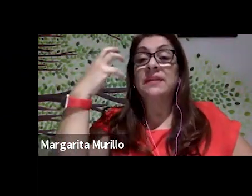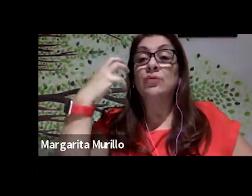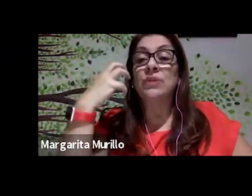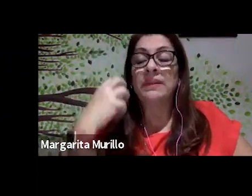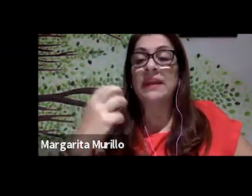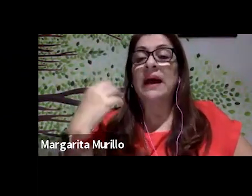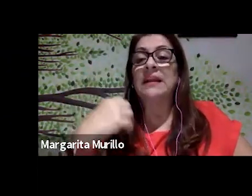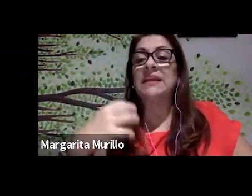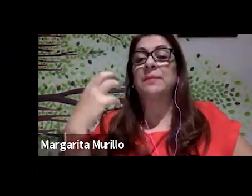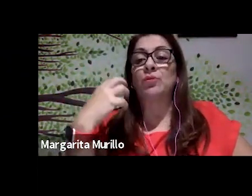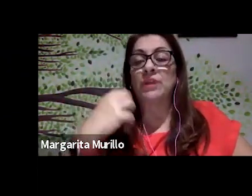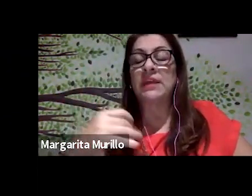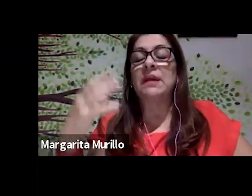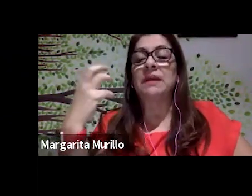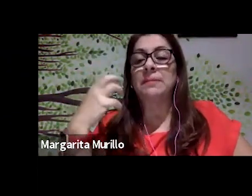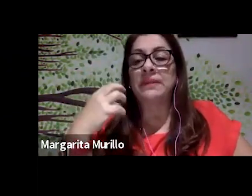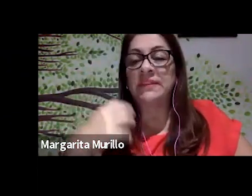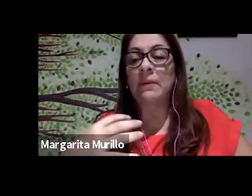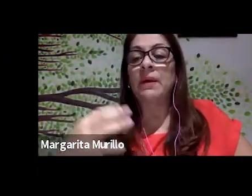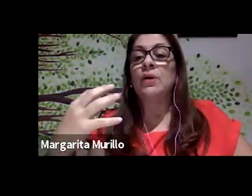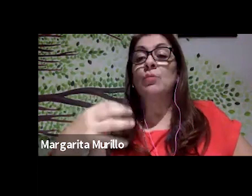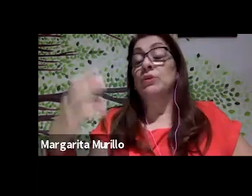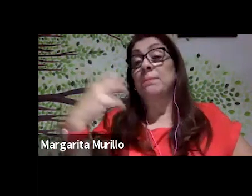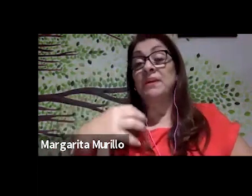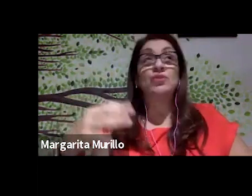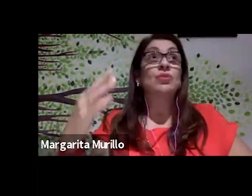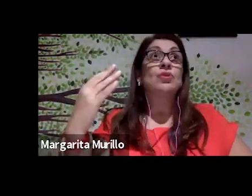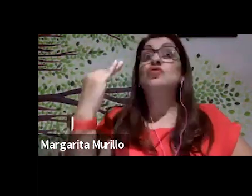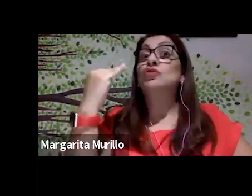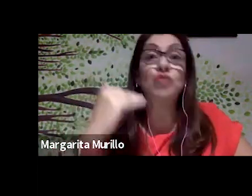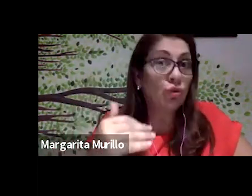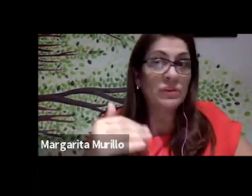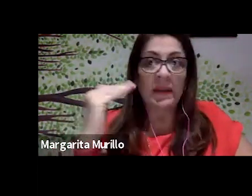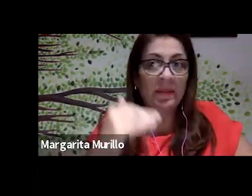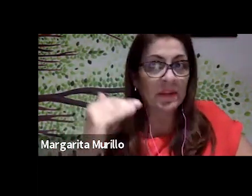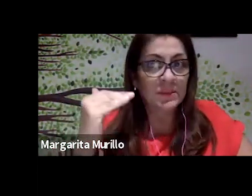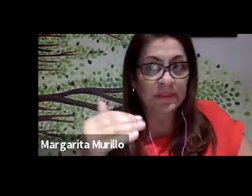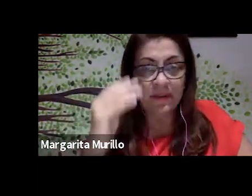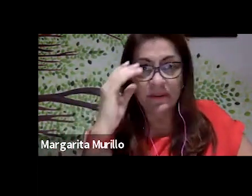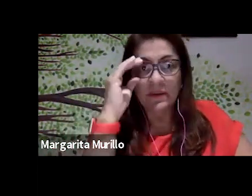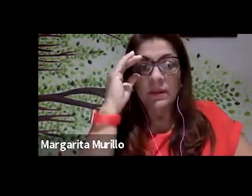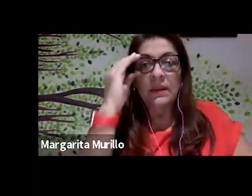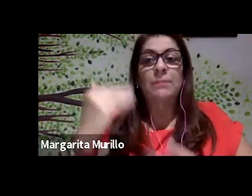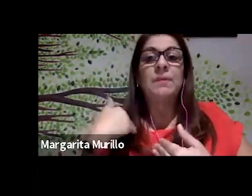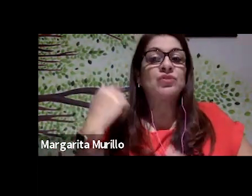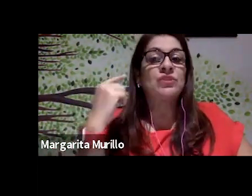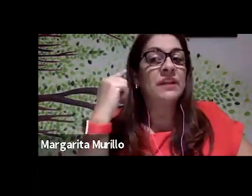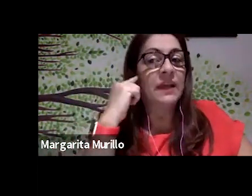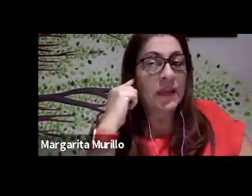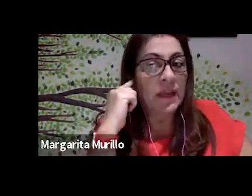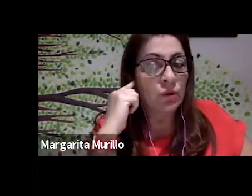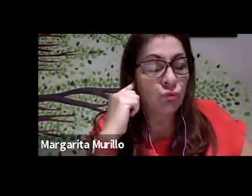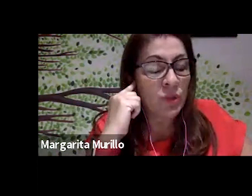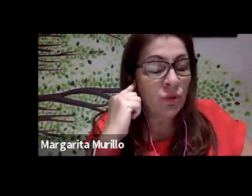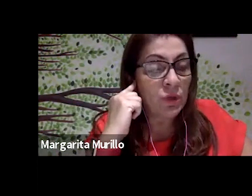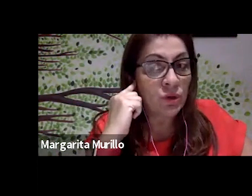decía que de alguna manera alguien me protegía me alimentaba porque el pecho No solo es para dar leche materna el pecho tiene